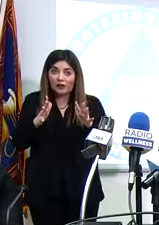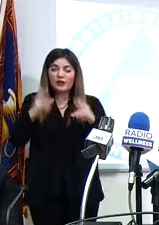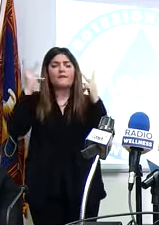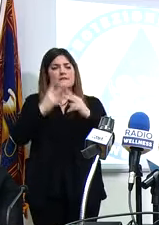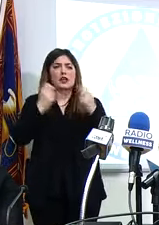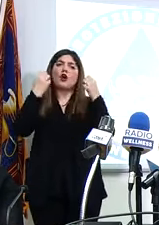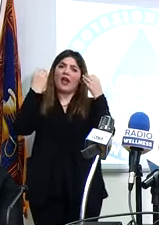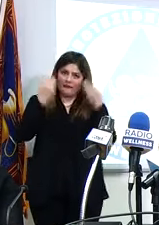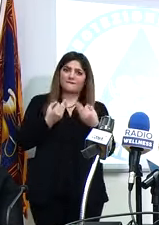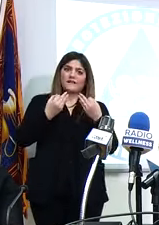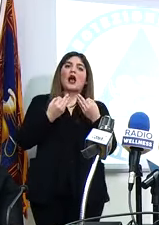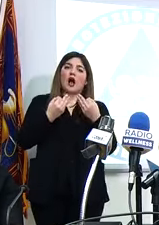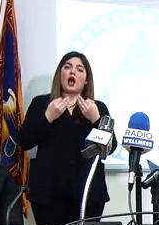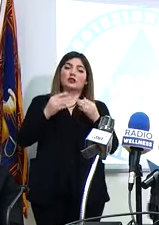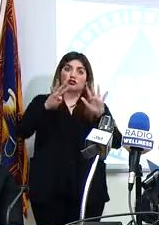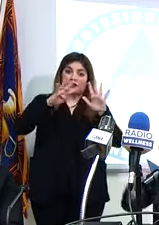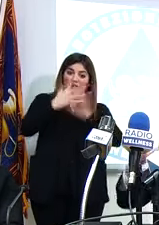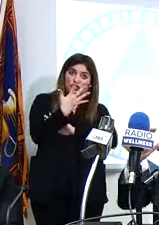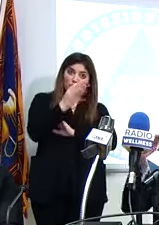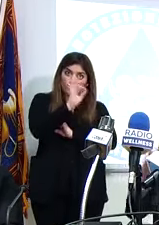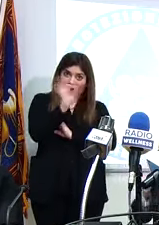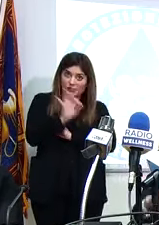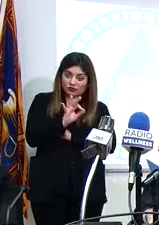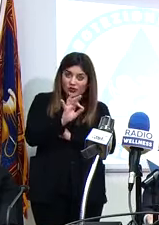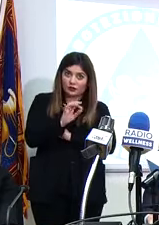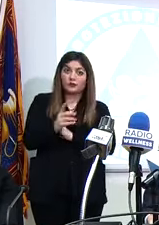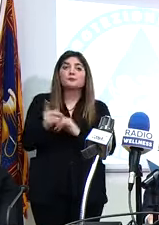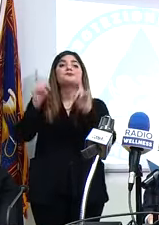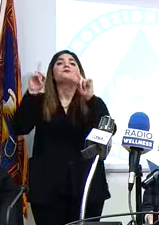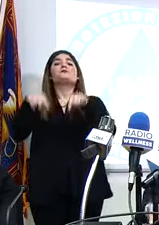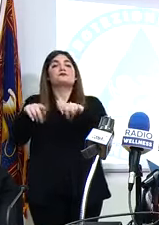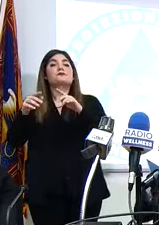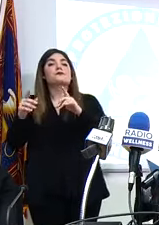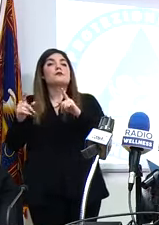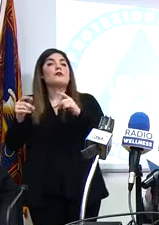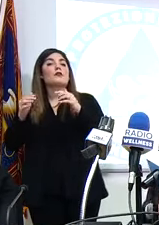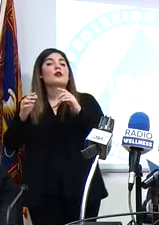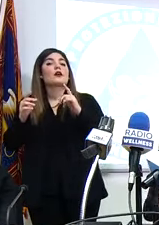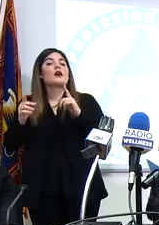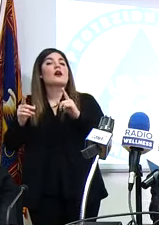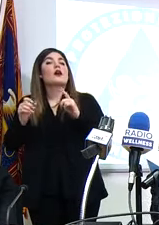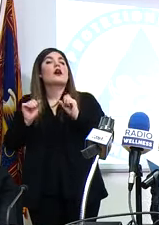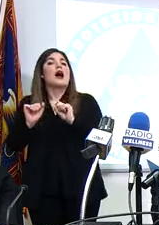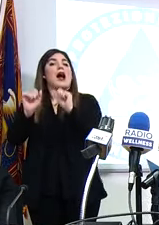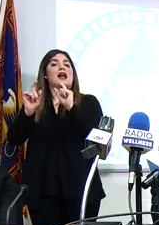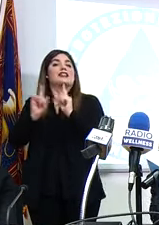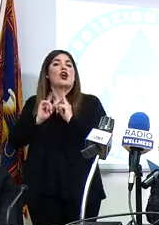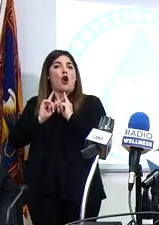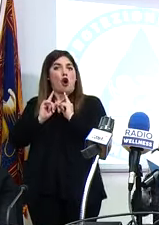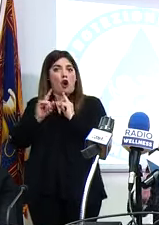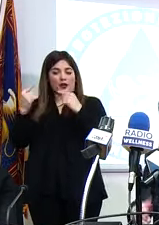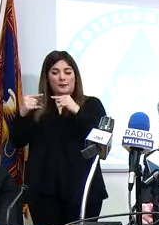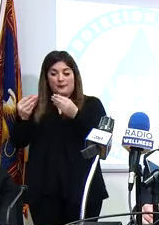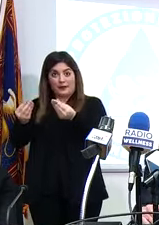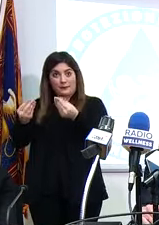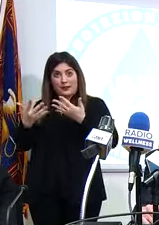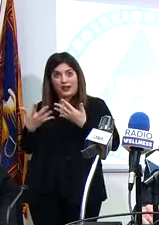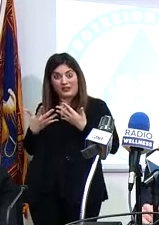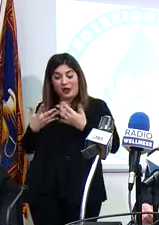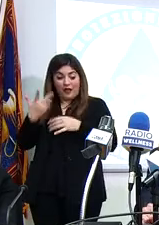nel 95%, che gli anticorpi che vengono indotti dalla vaccinazione ci proteggono